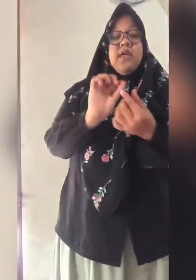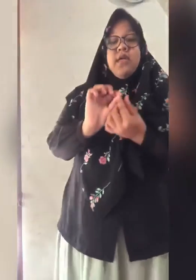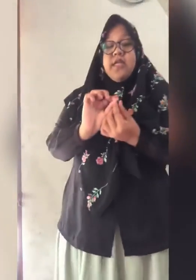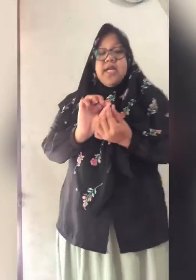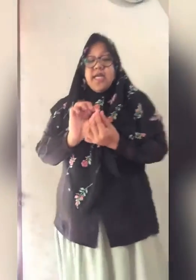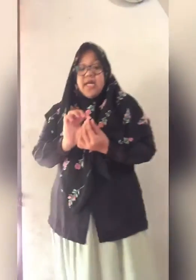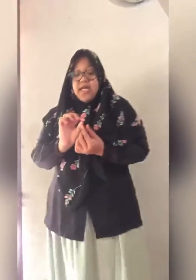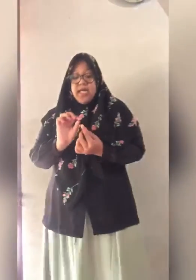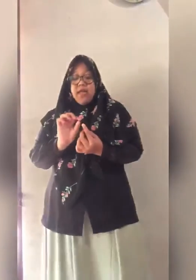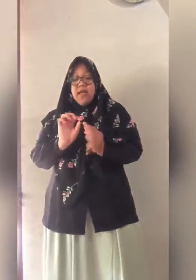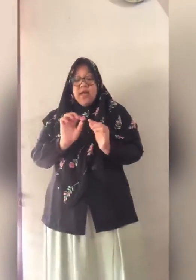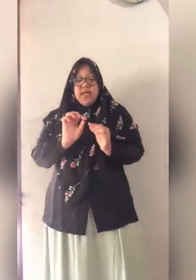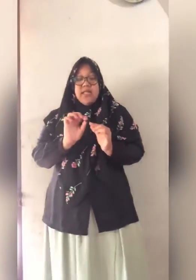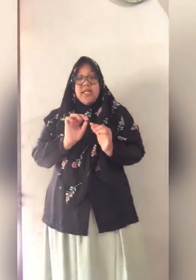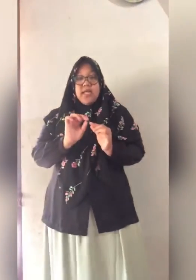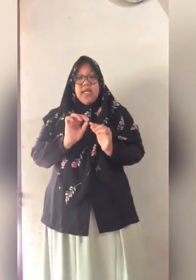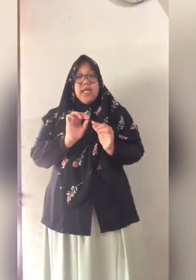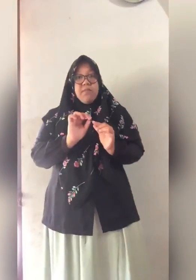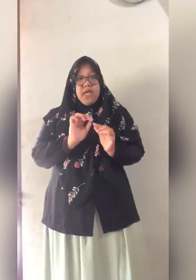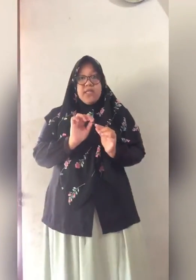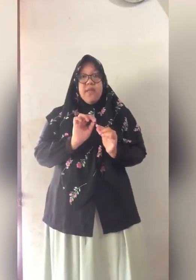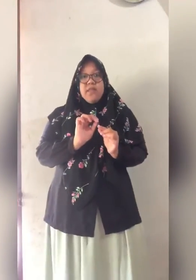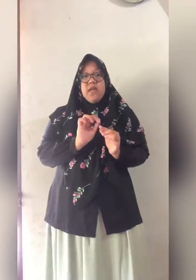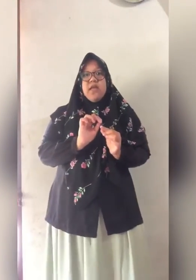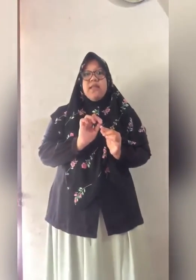Di kaki-kaki ini dia terdiri dari base, emitter, dan